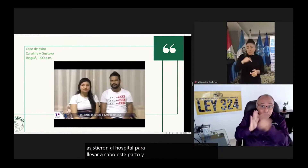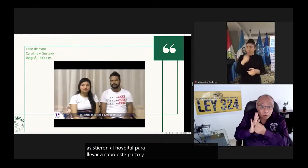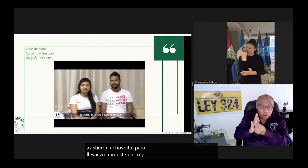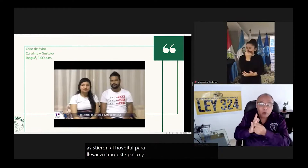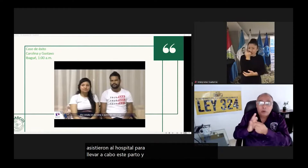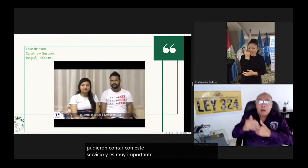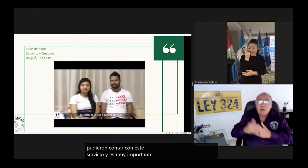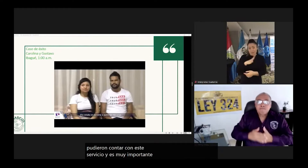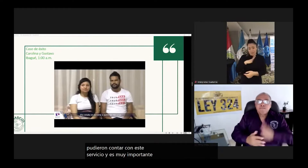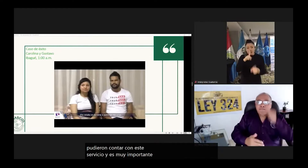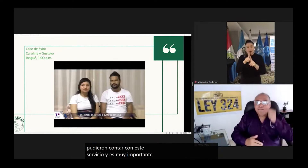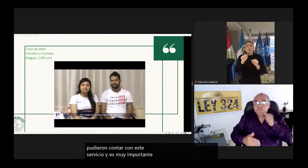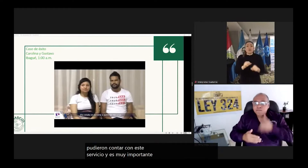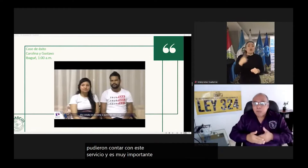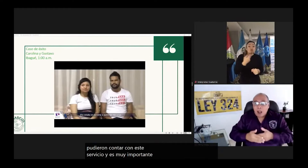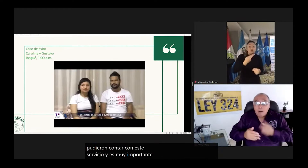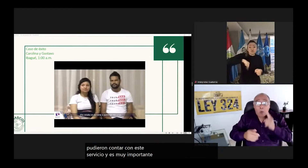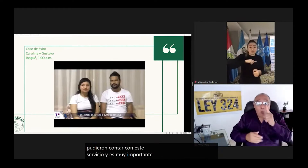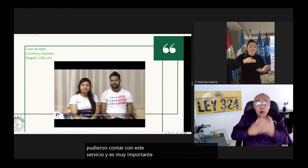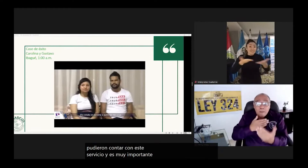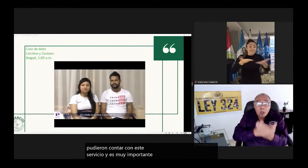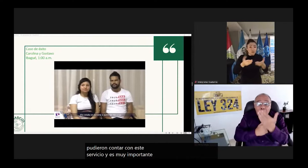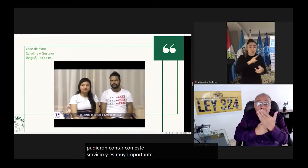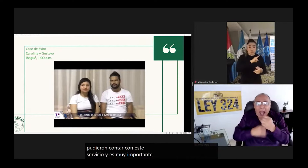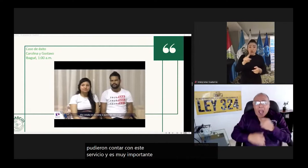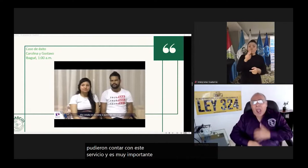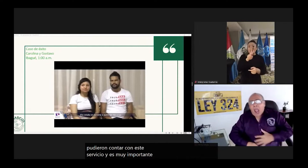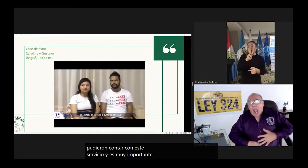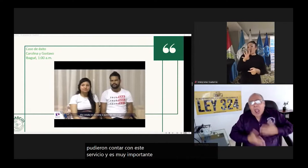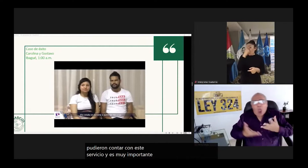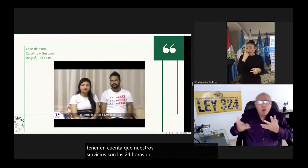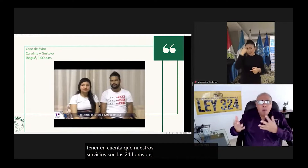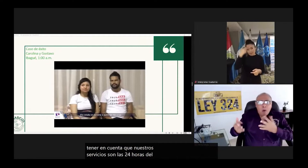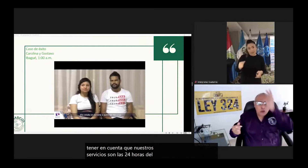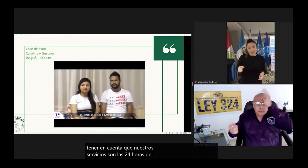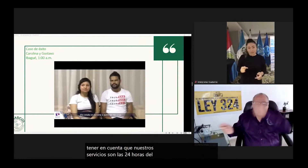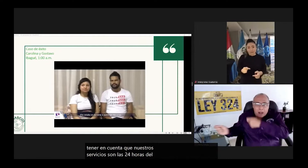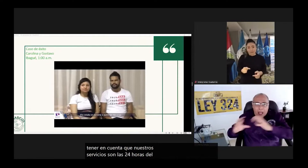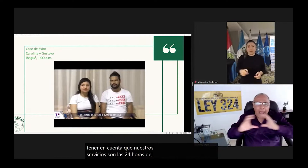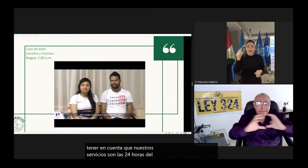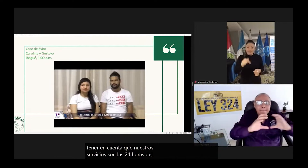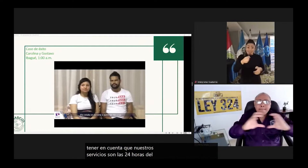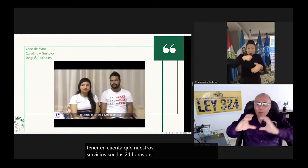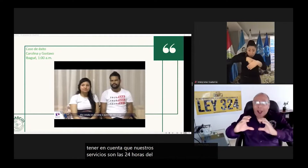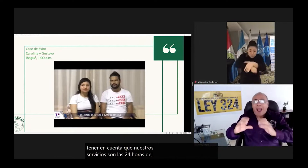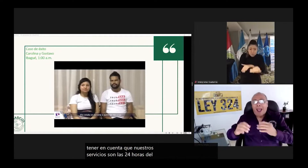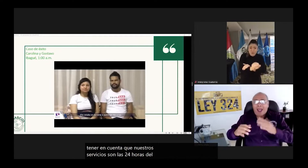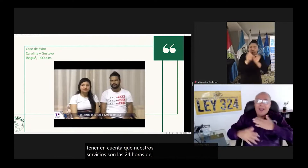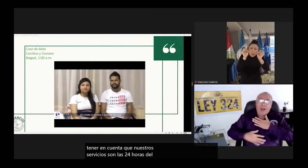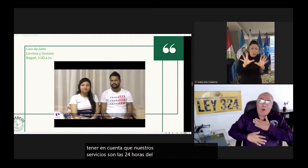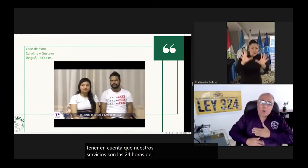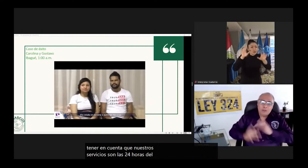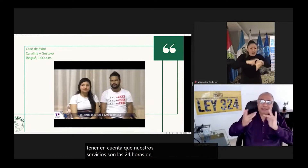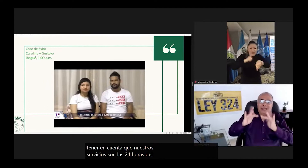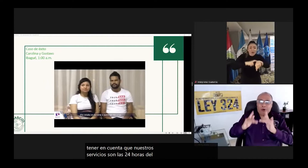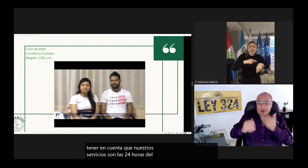que nuestros servicios son las 24 horas del día. Este parto fue justamente a la 1 de